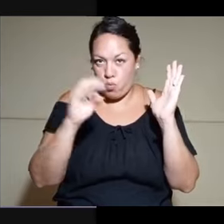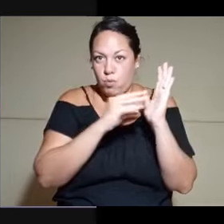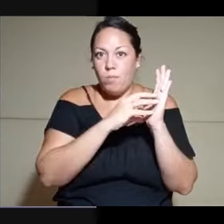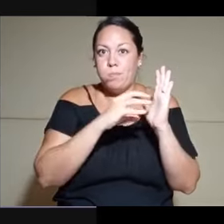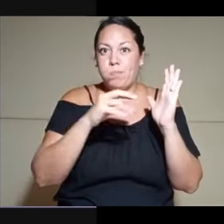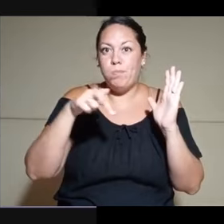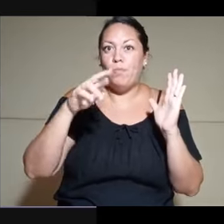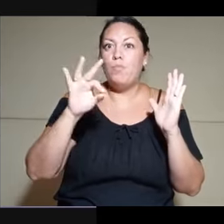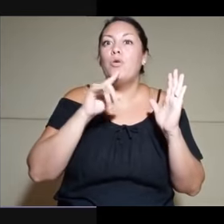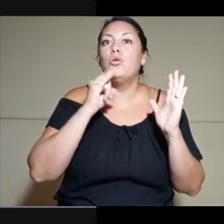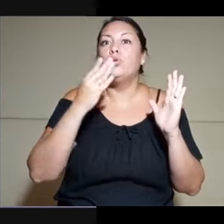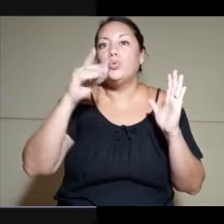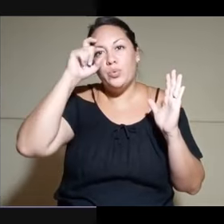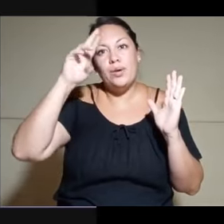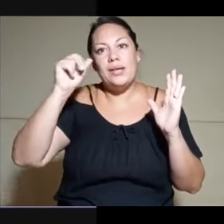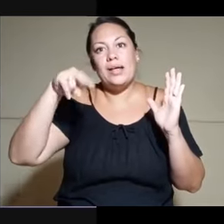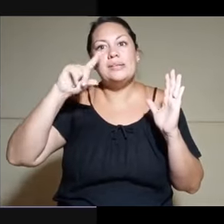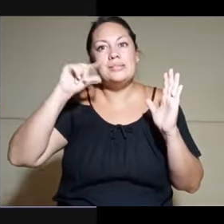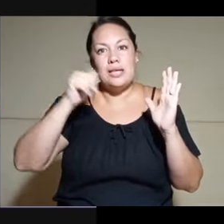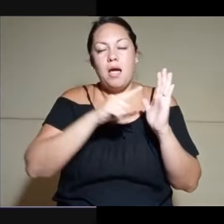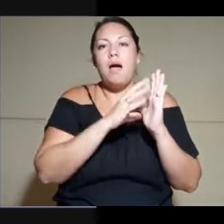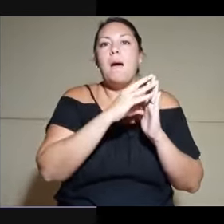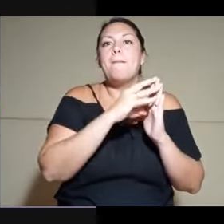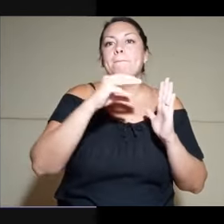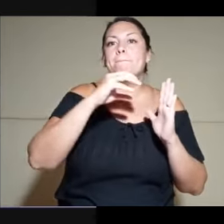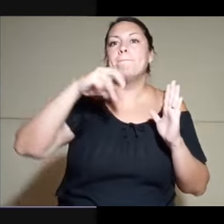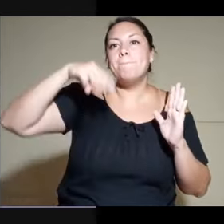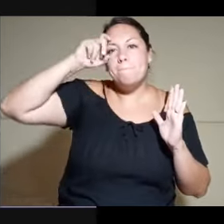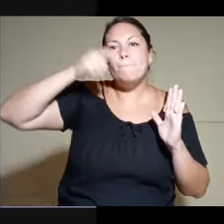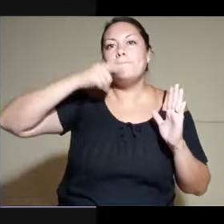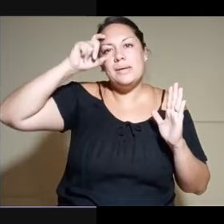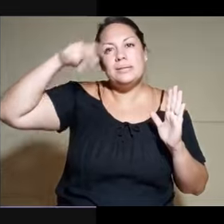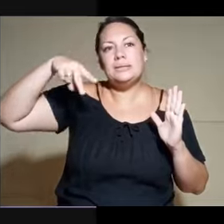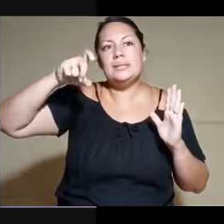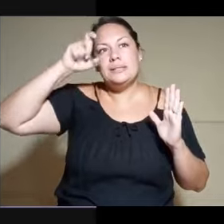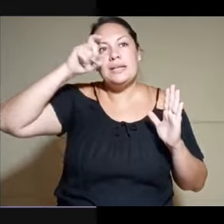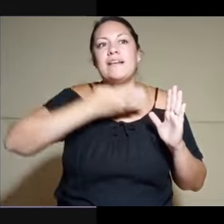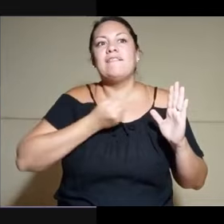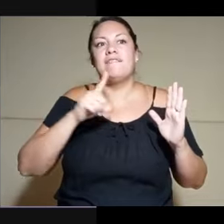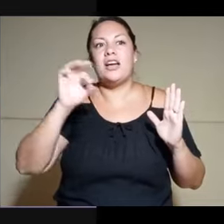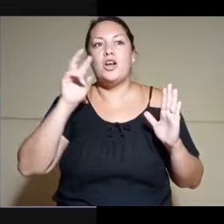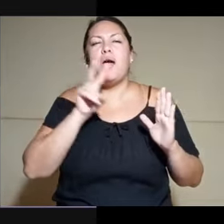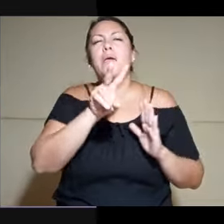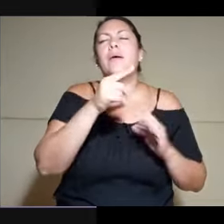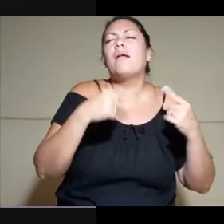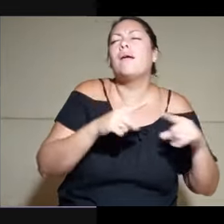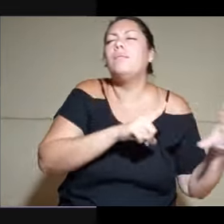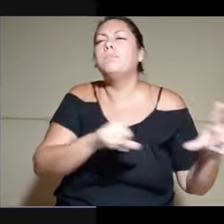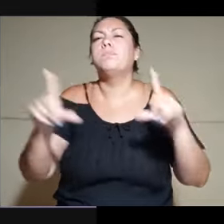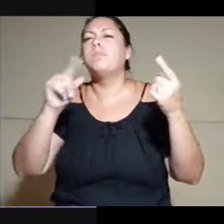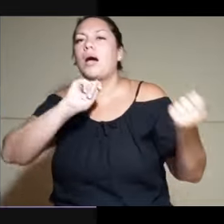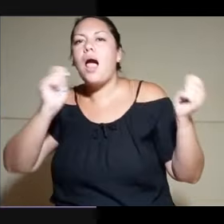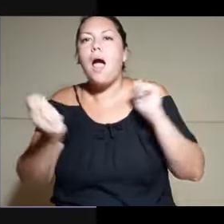Entonces, bulbo, protuberancia y mesencéfalo. ¿Lo ven? Y si yo me voy acá, ¿qué Sí, veo? profe.